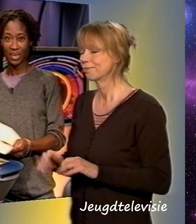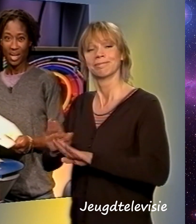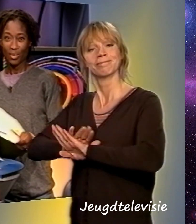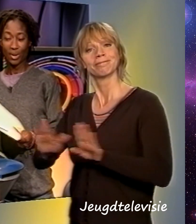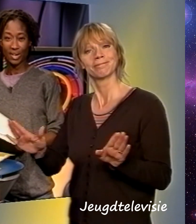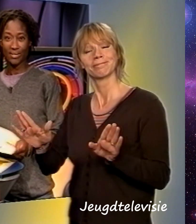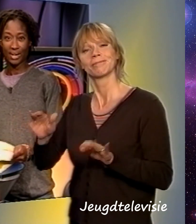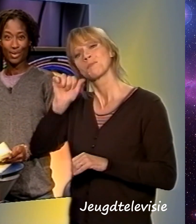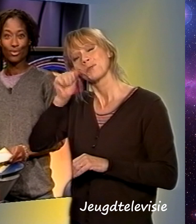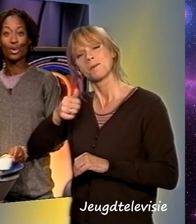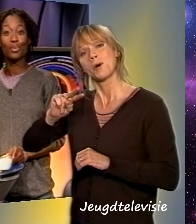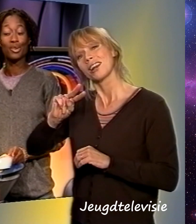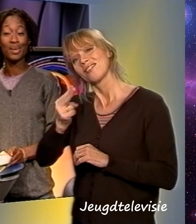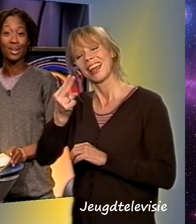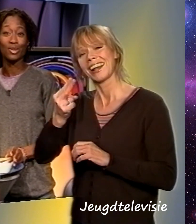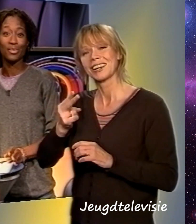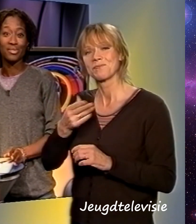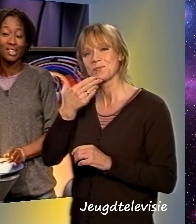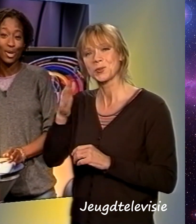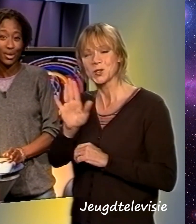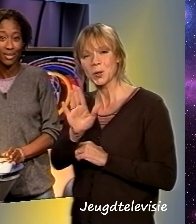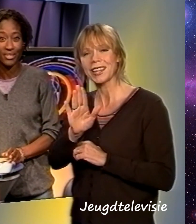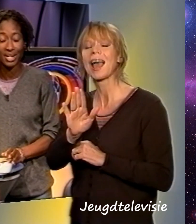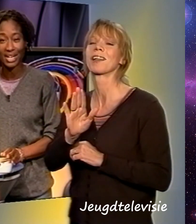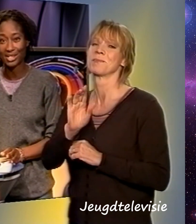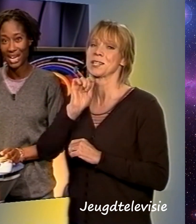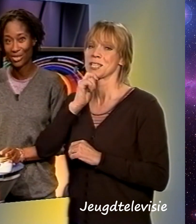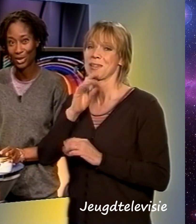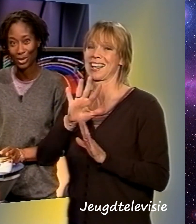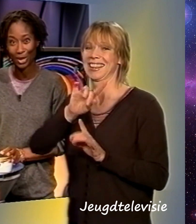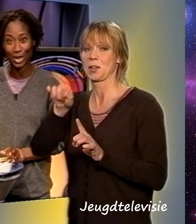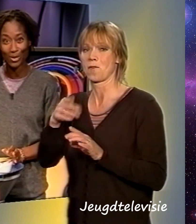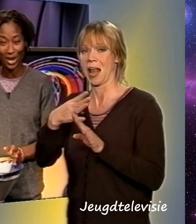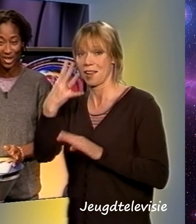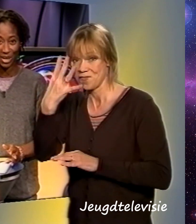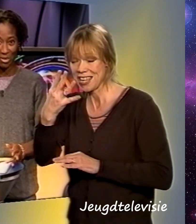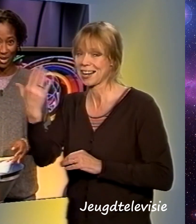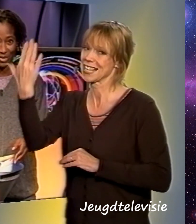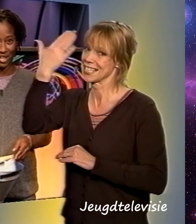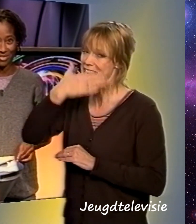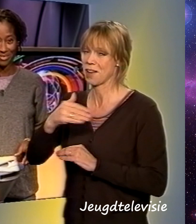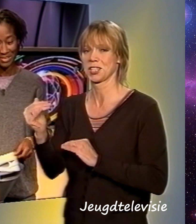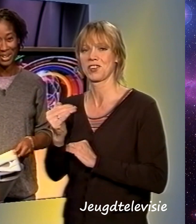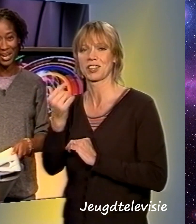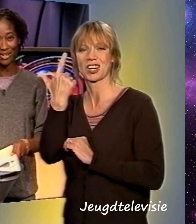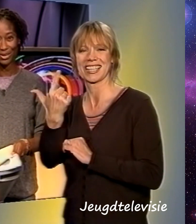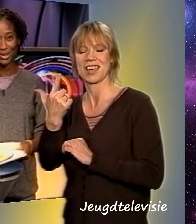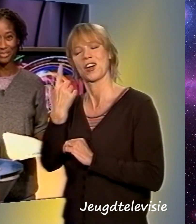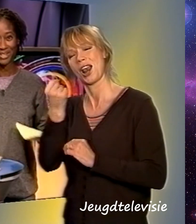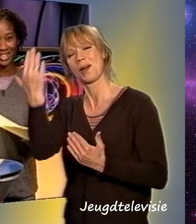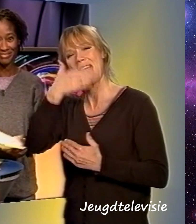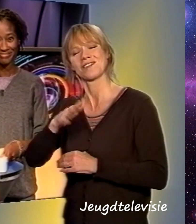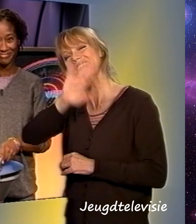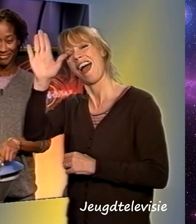dat was het morgen zijn we er weer vol op 's middags om tien over half vier en 's avonds natuurlijke nieuwe uitzending om kwart voor zeven leuke avond